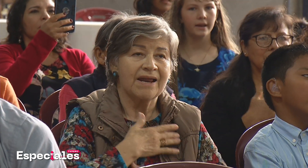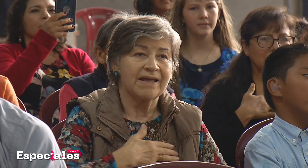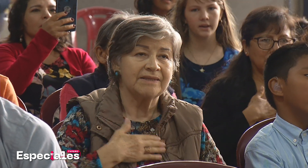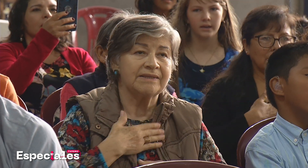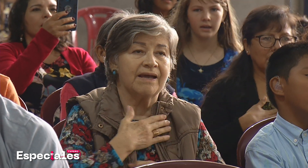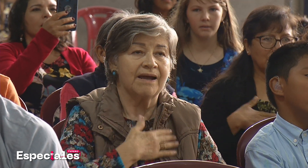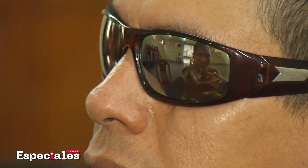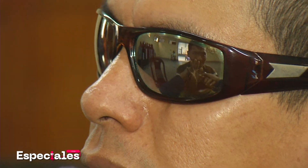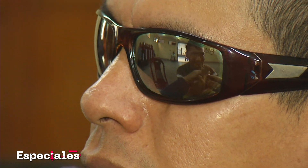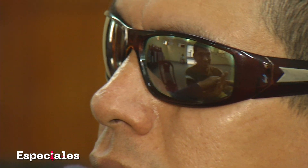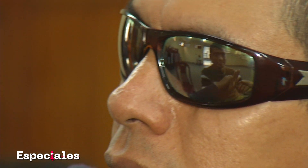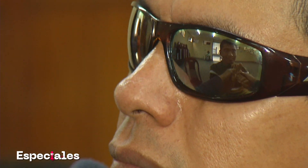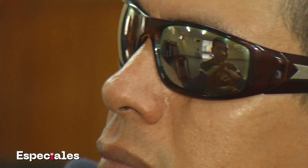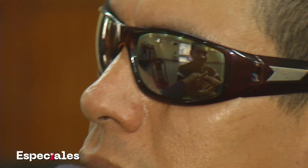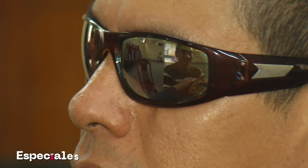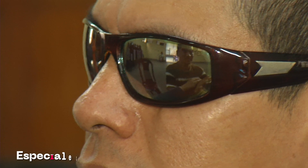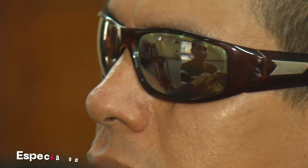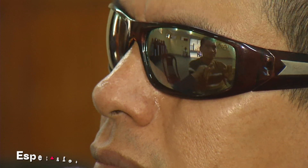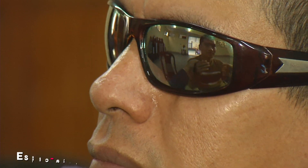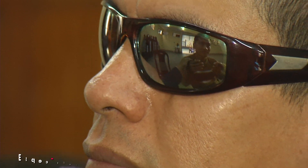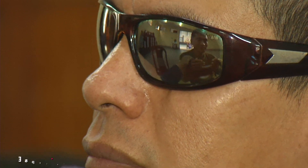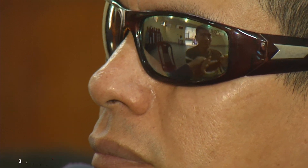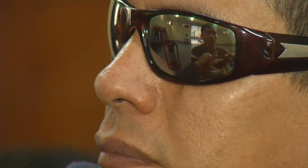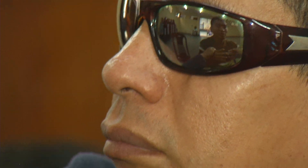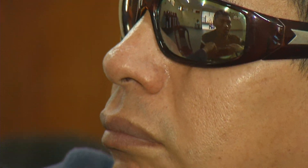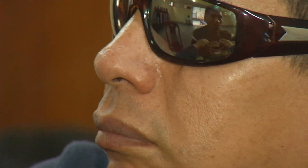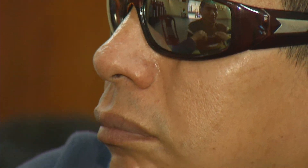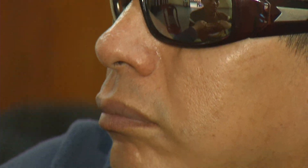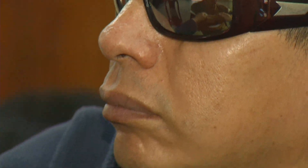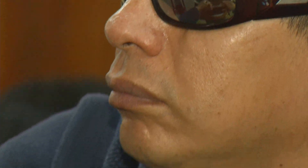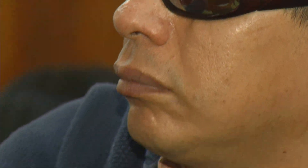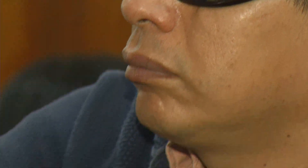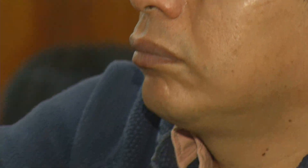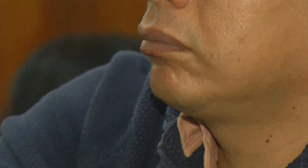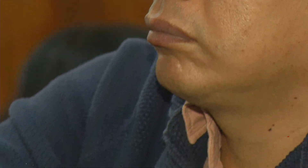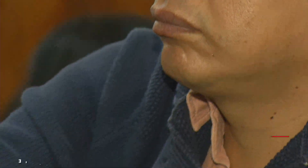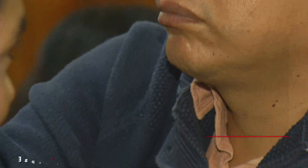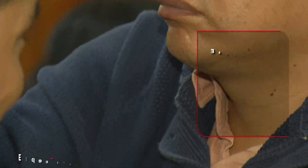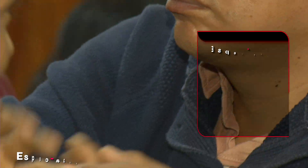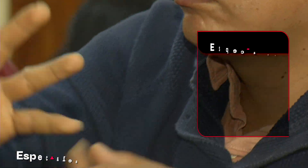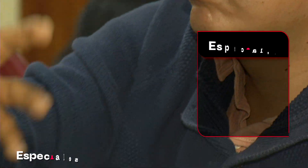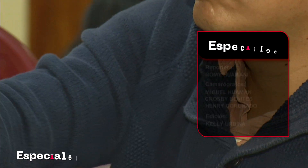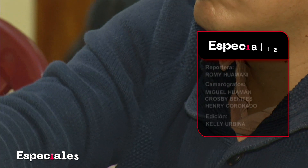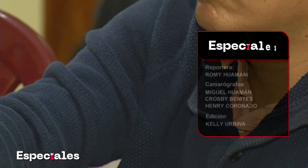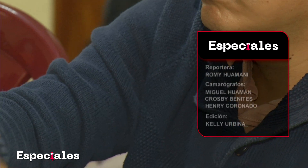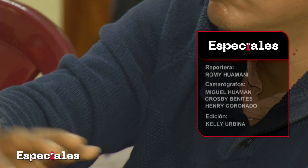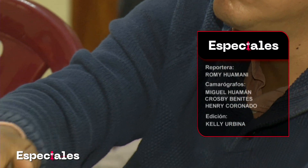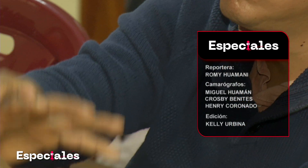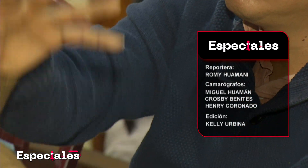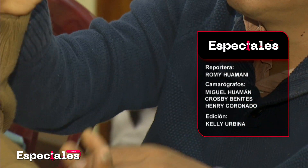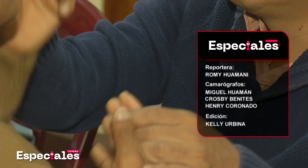se ha creado la lengua de señas, para resarcir la falta de capacidad auditiva y